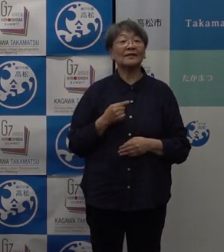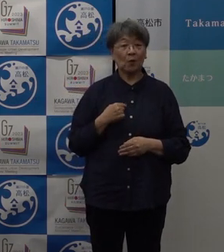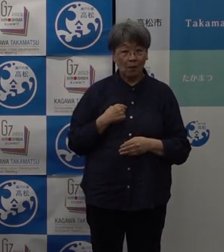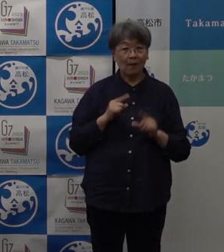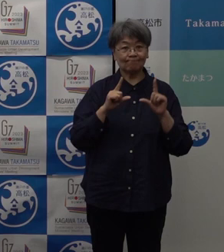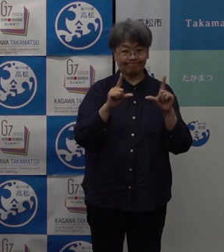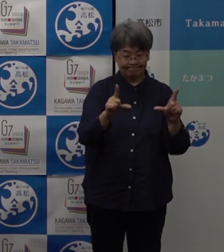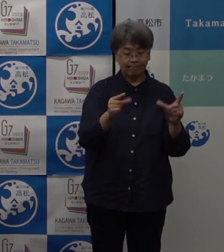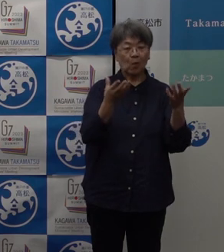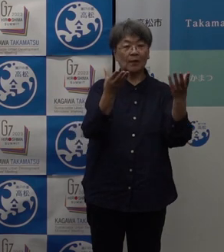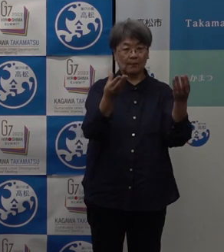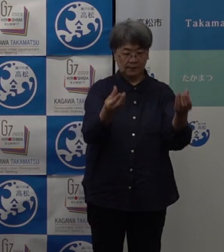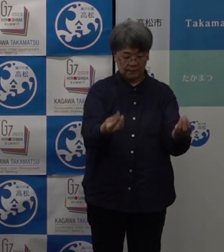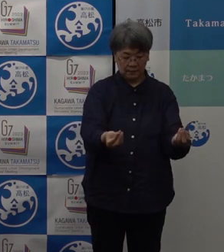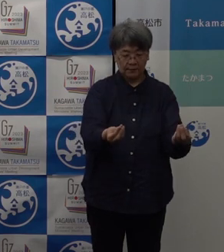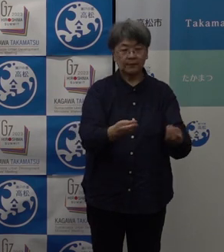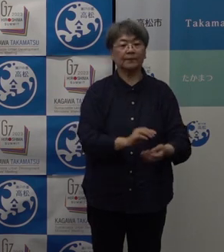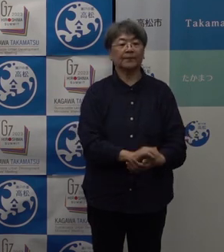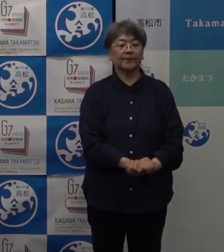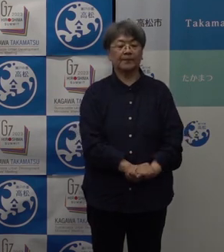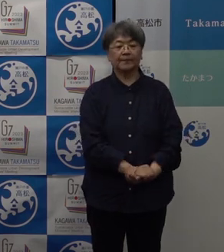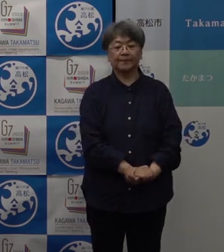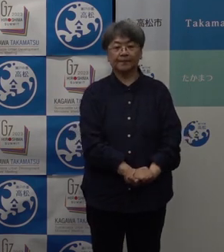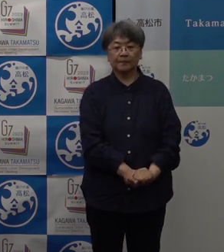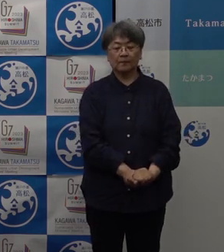上でございます。